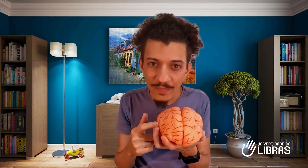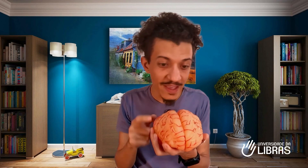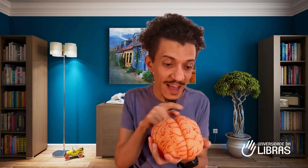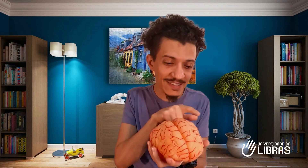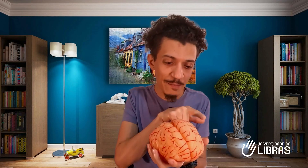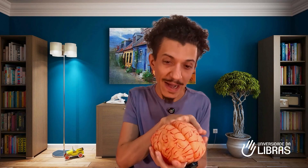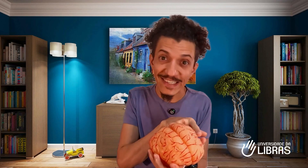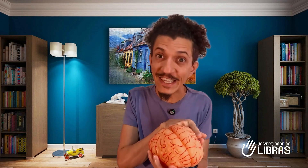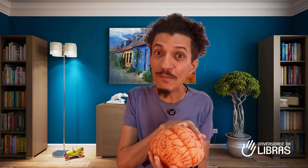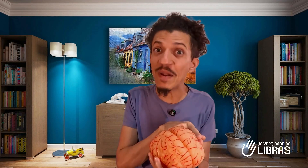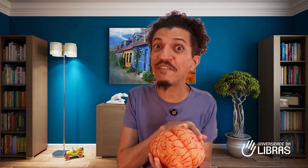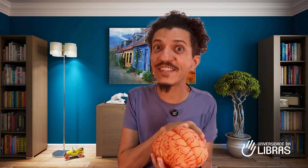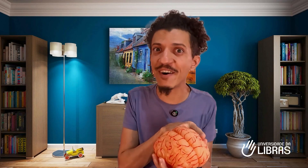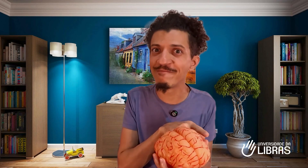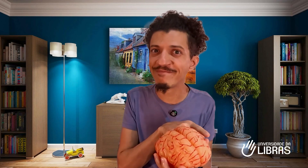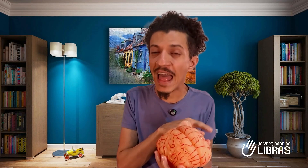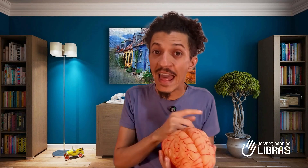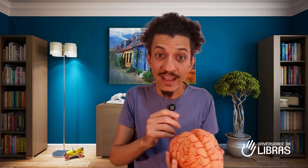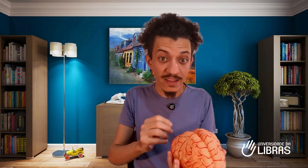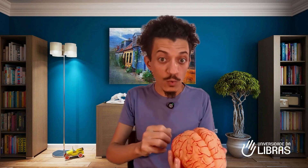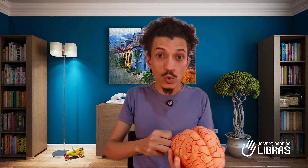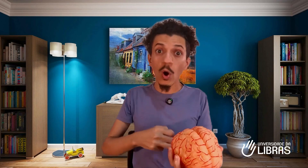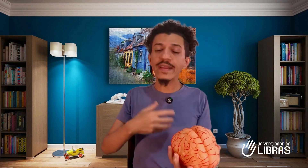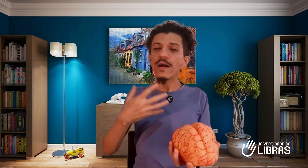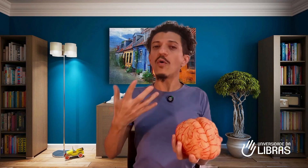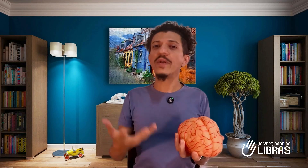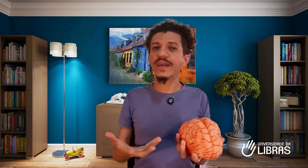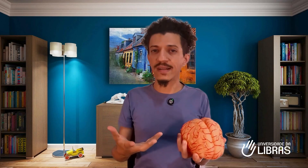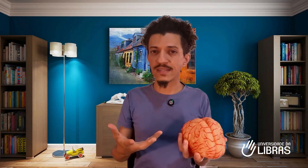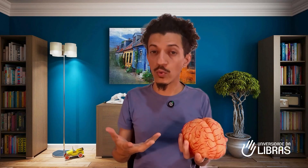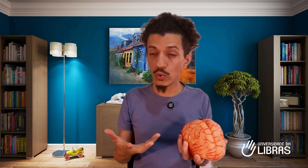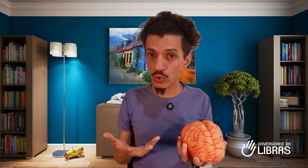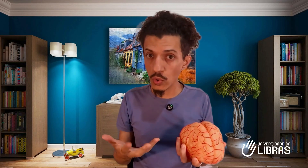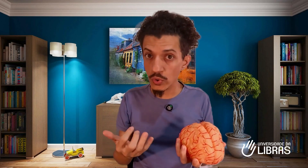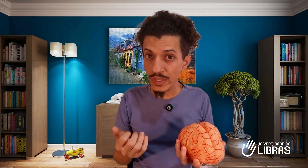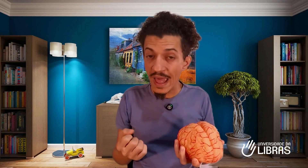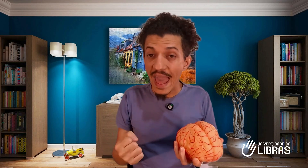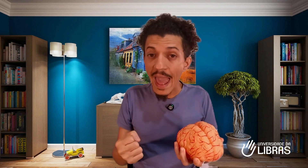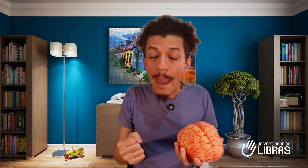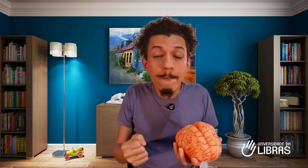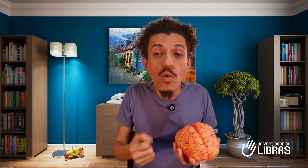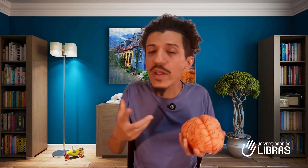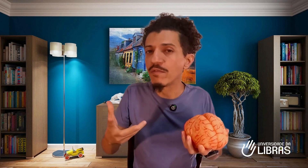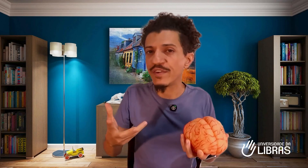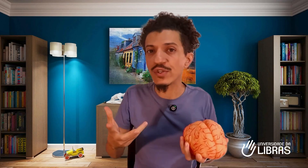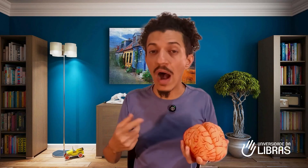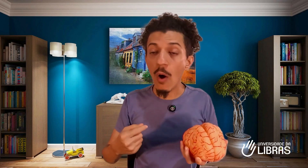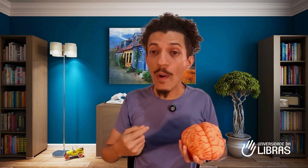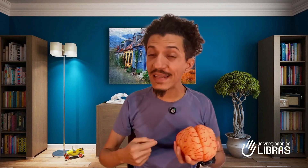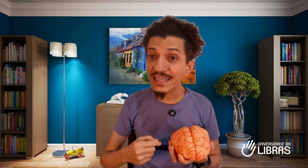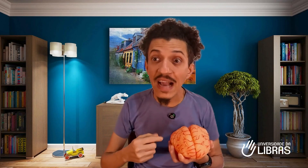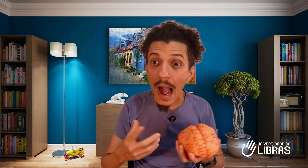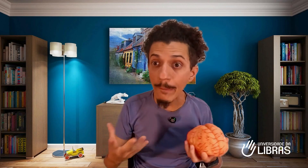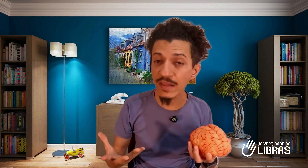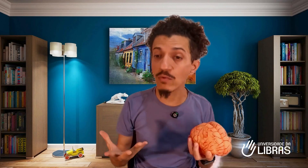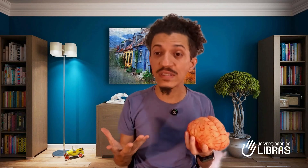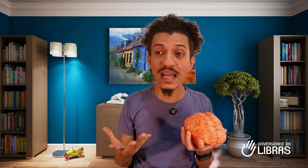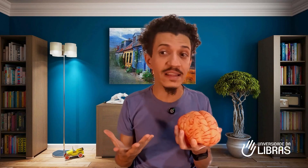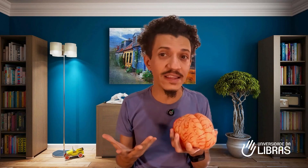essa parte aqui para visão. Então toda a comunicação dos surdos é muito visual, eles captam os detalhes